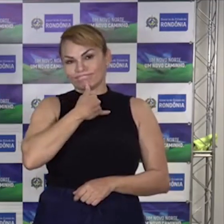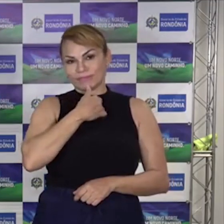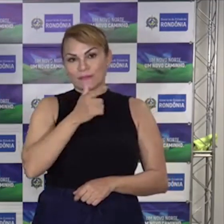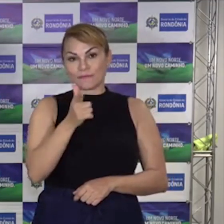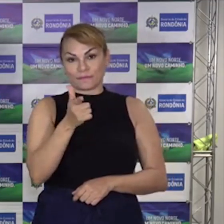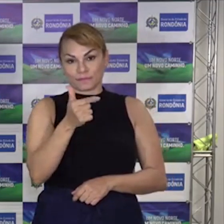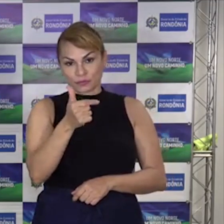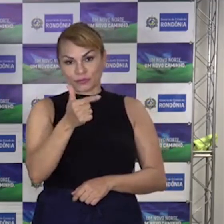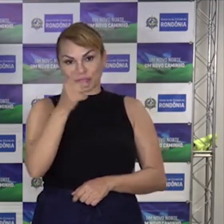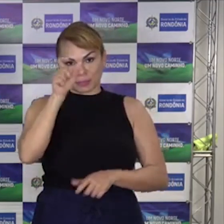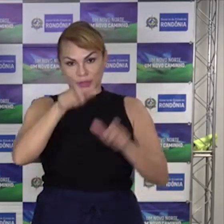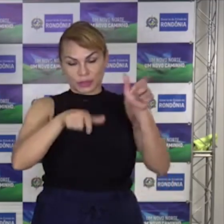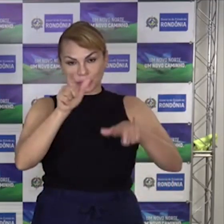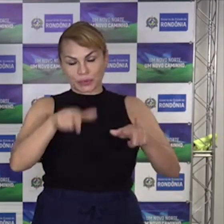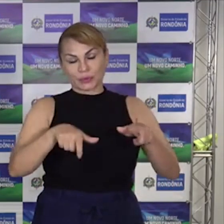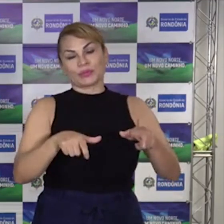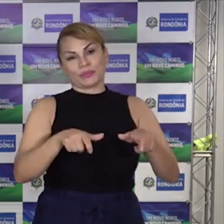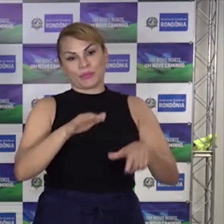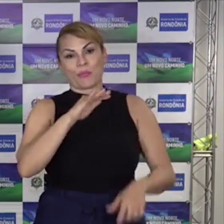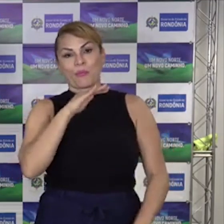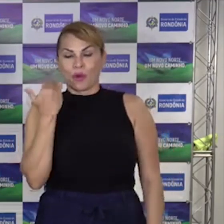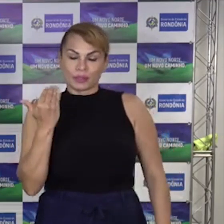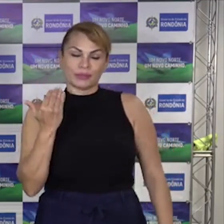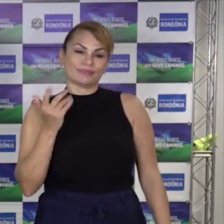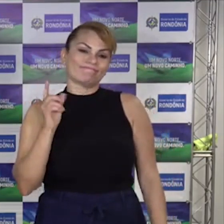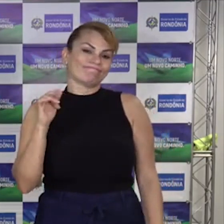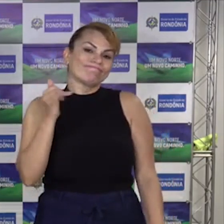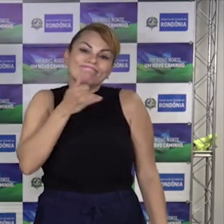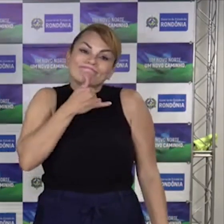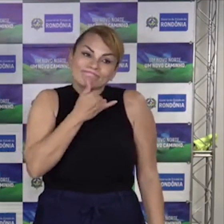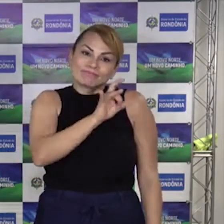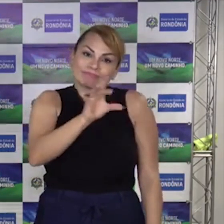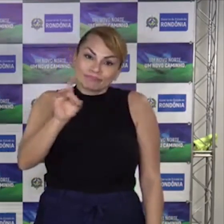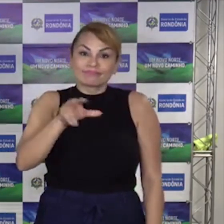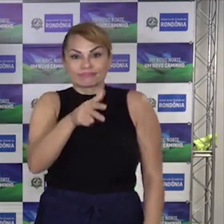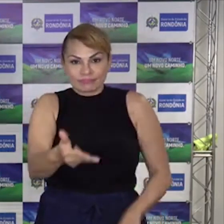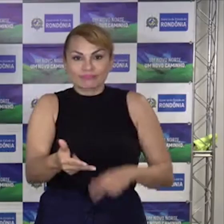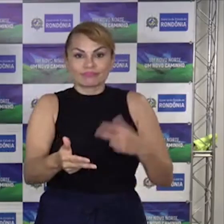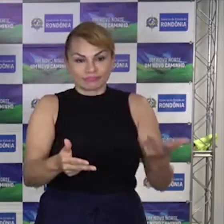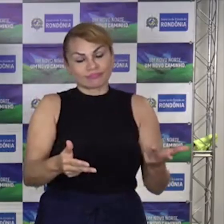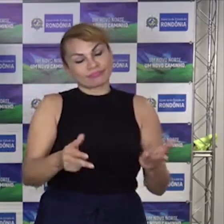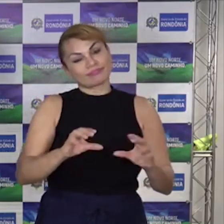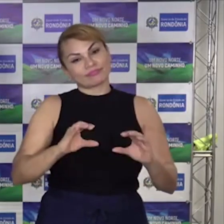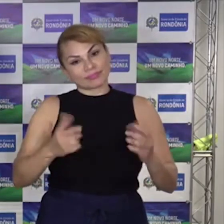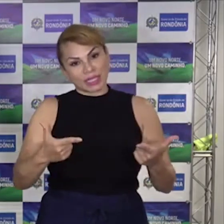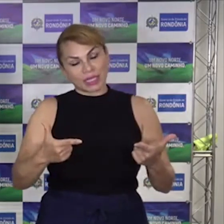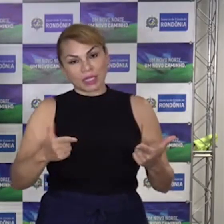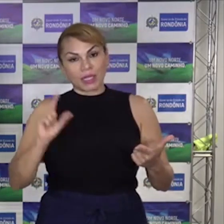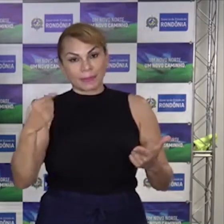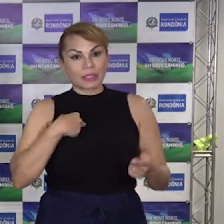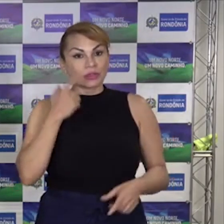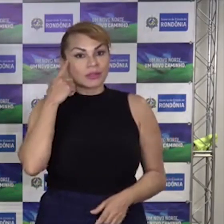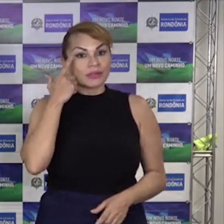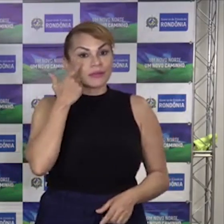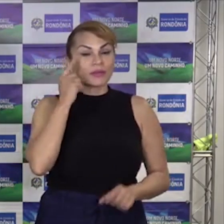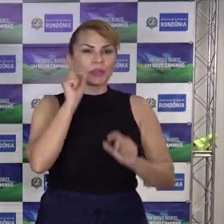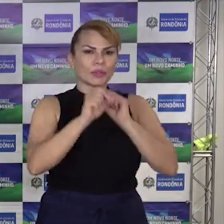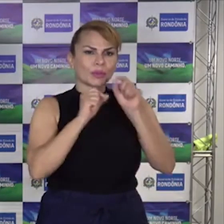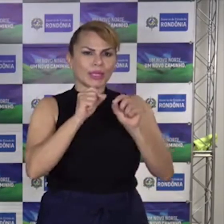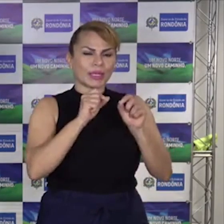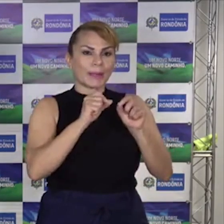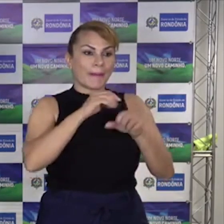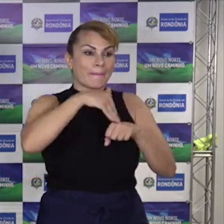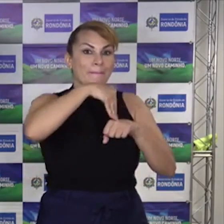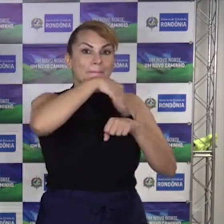Oi gente na coletiva realizada na noite de terça-feira quando foram atualizados os dados sobre o coronavírus em Rondônia o secretário de saúde